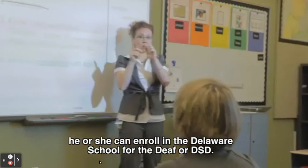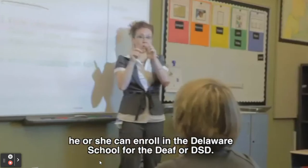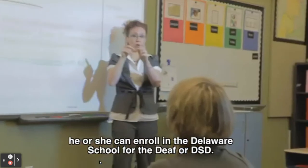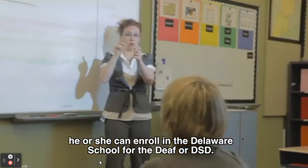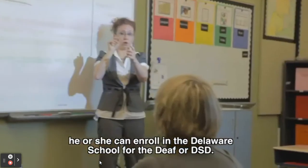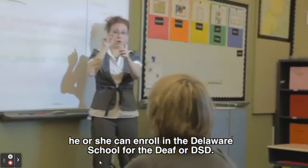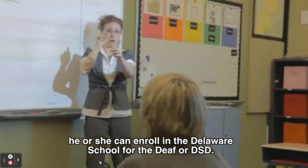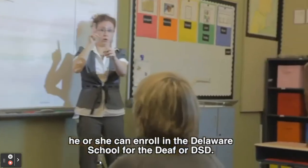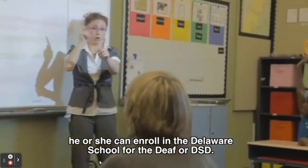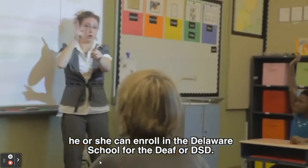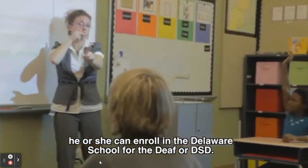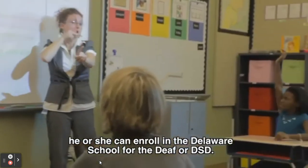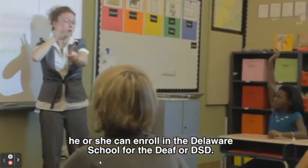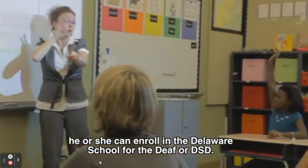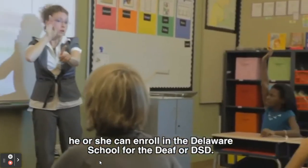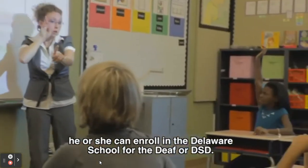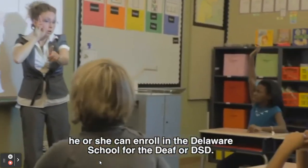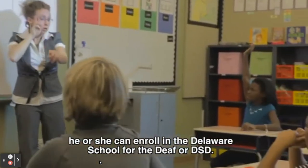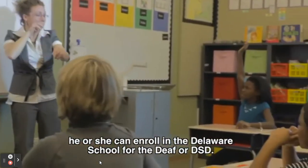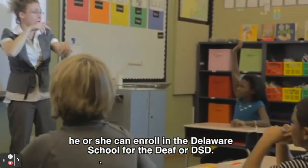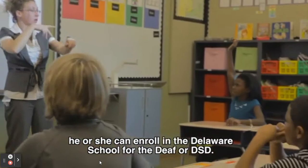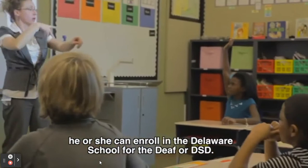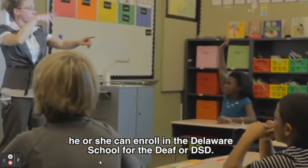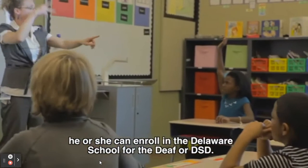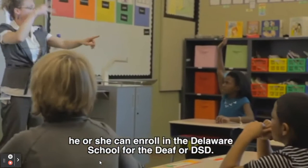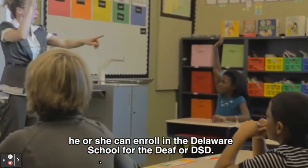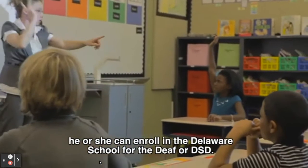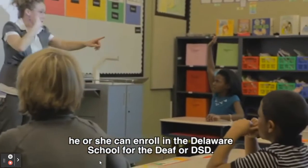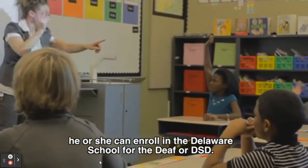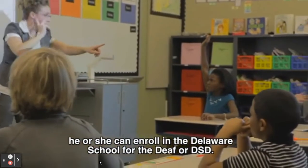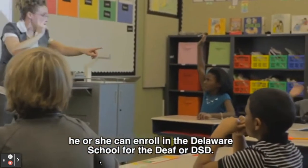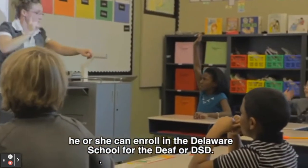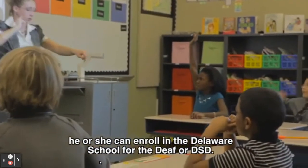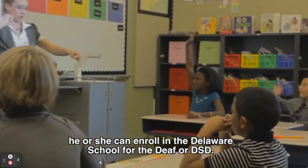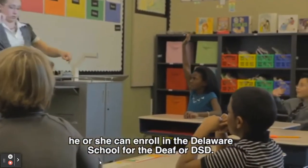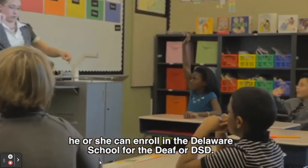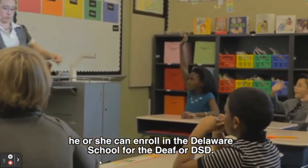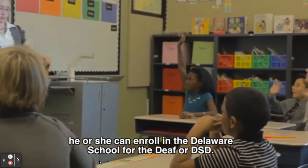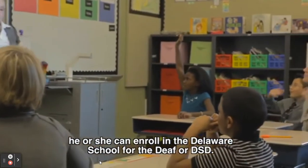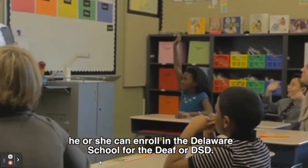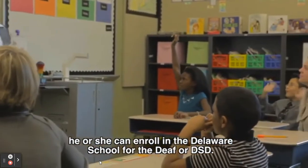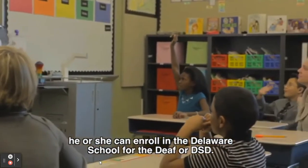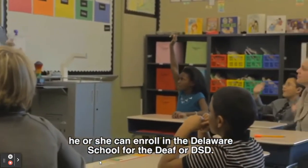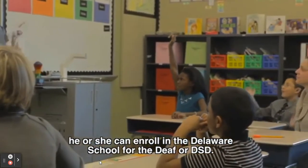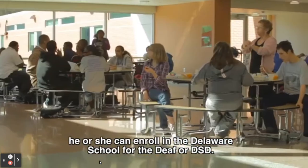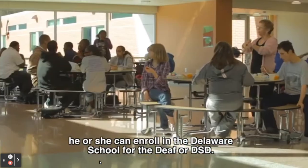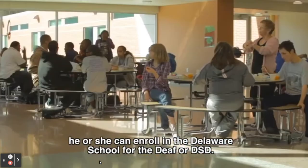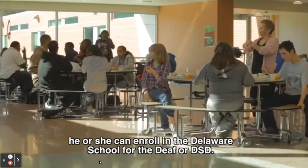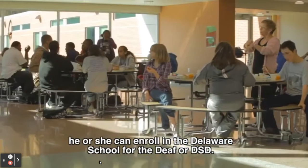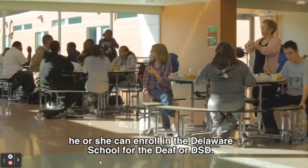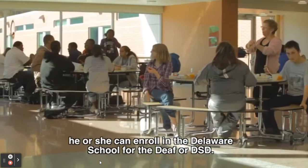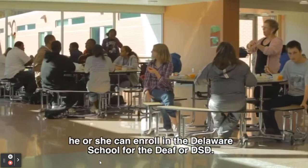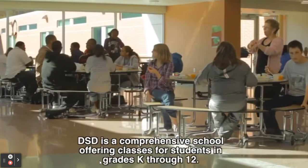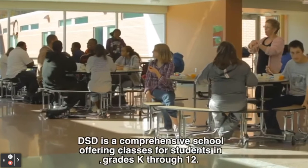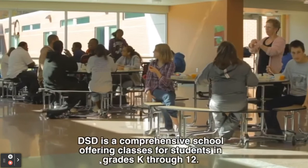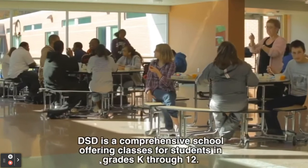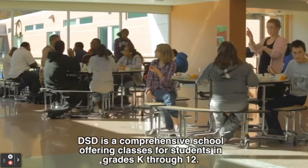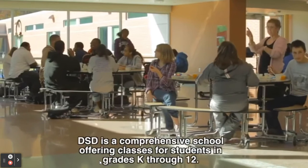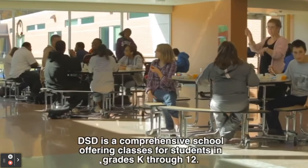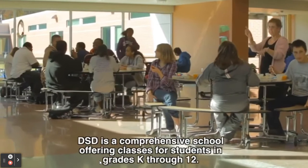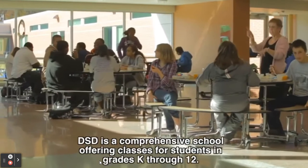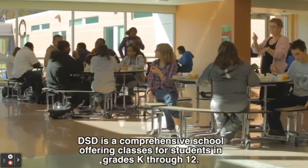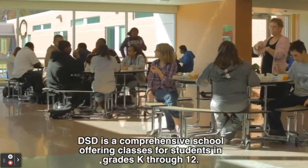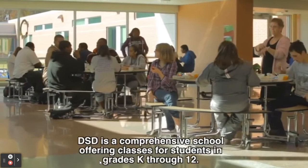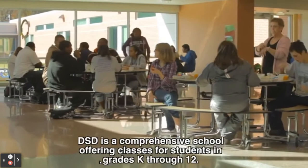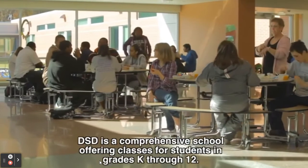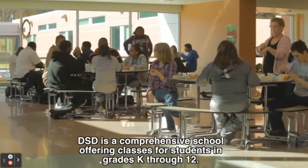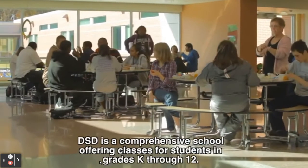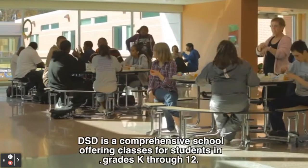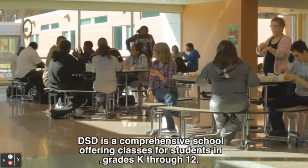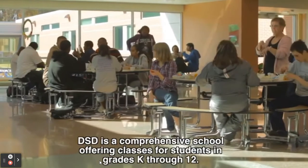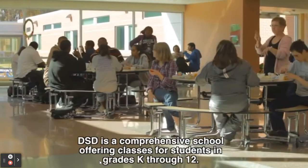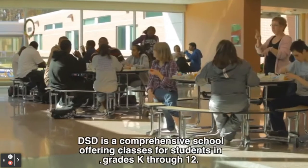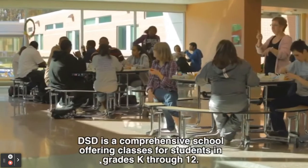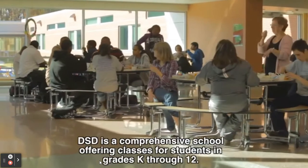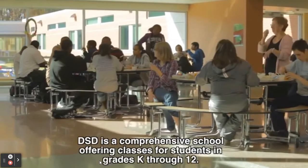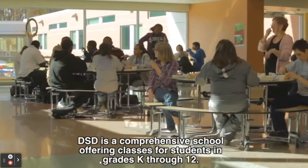el estudiante sordo esté listo para kinder, él o ella puede inscribirse en la Escuela para Sordos de Delaware o